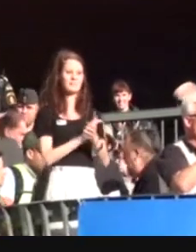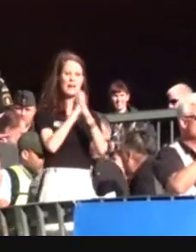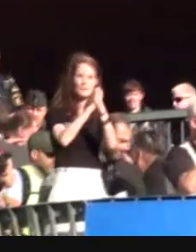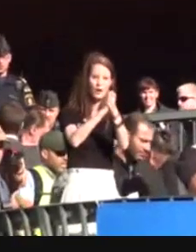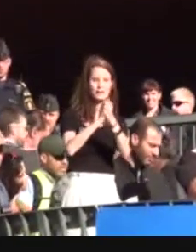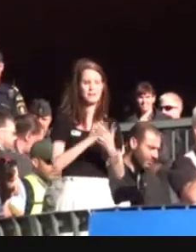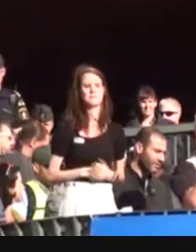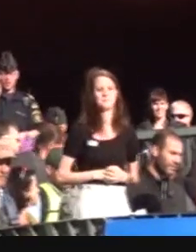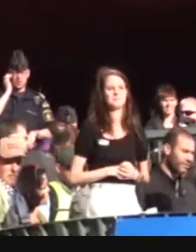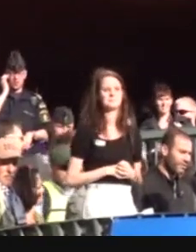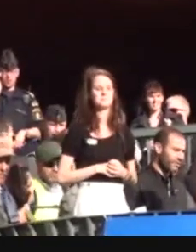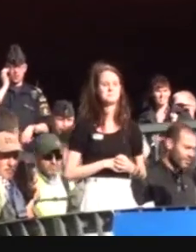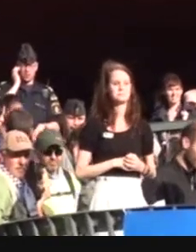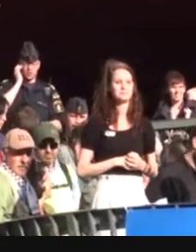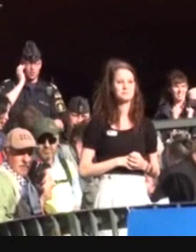Kamrater!